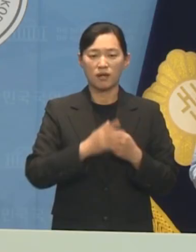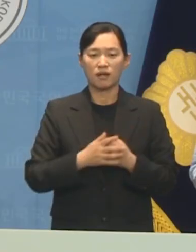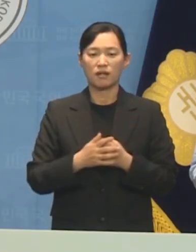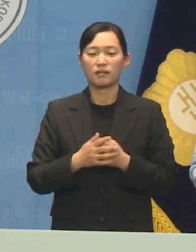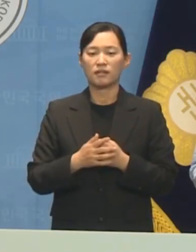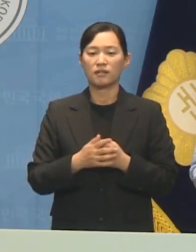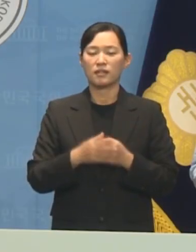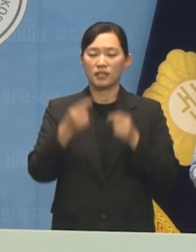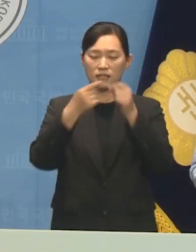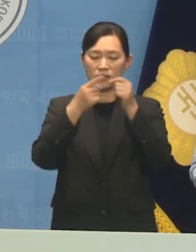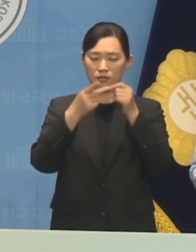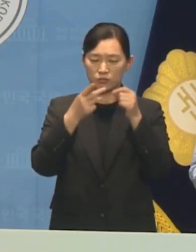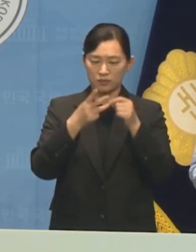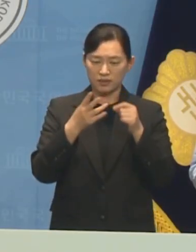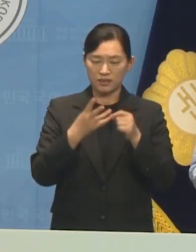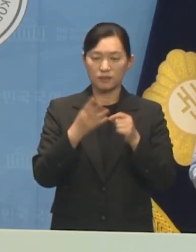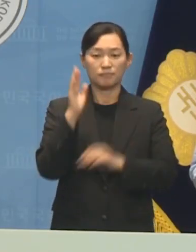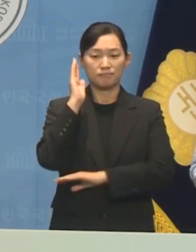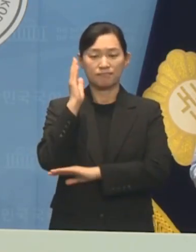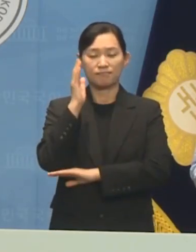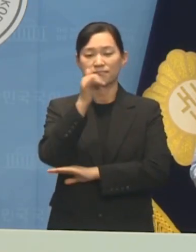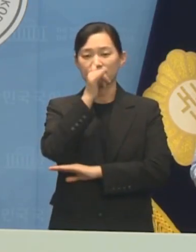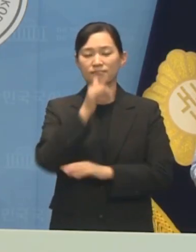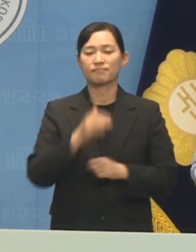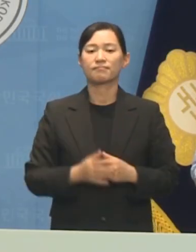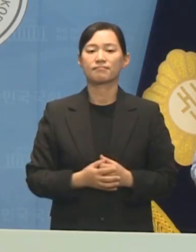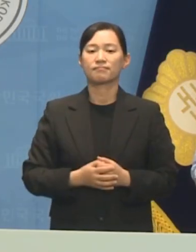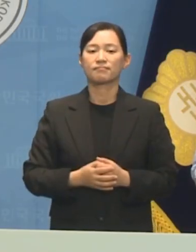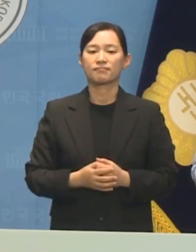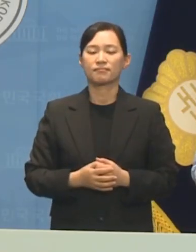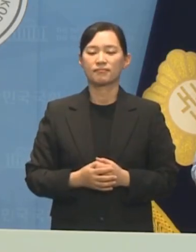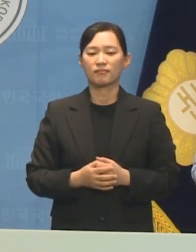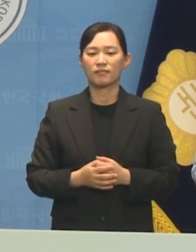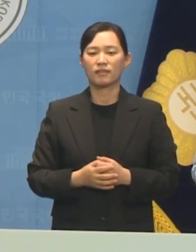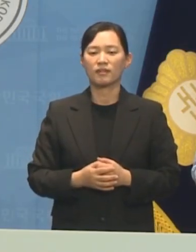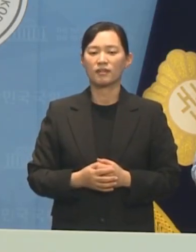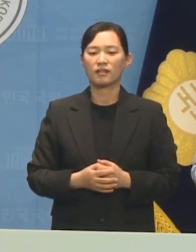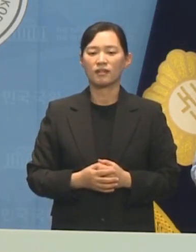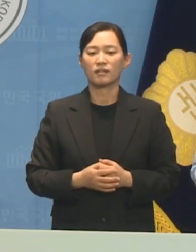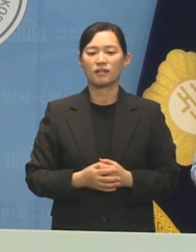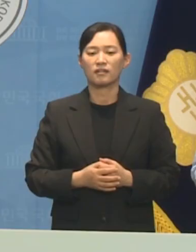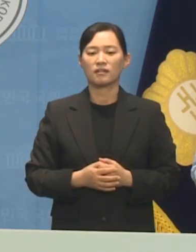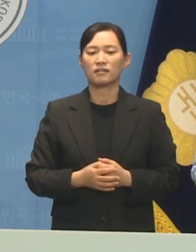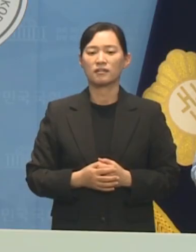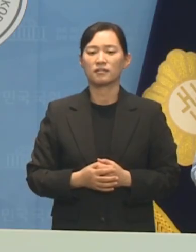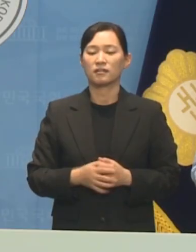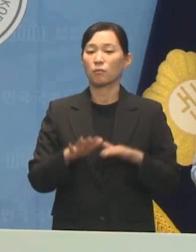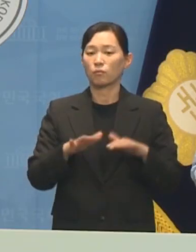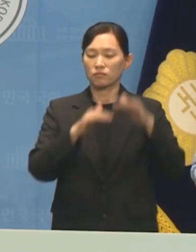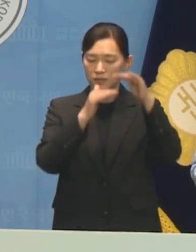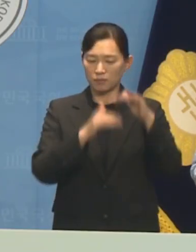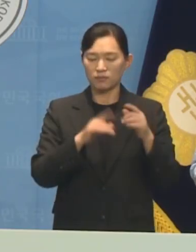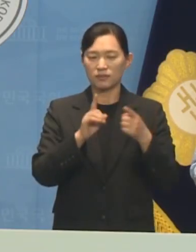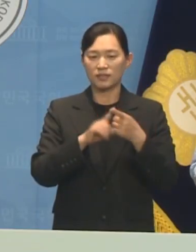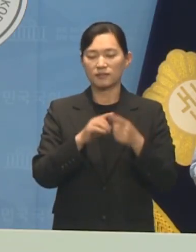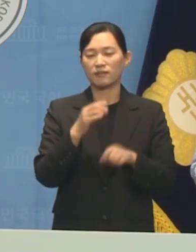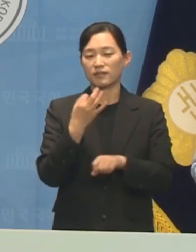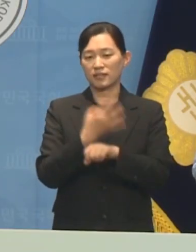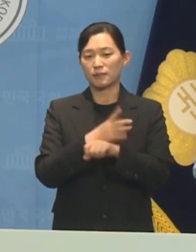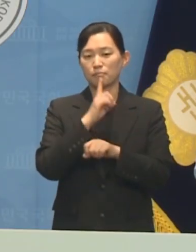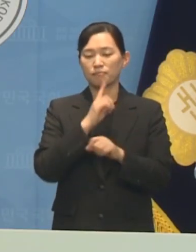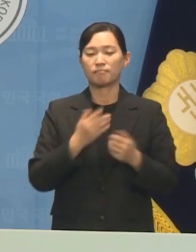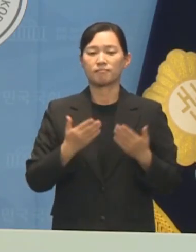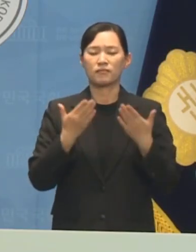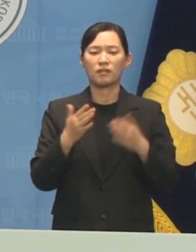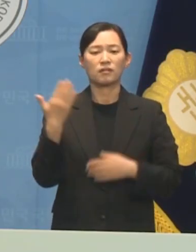낭독 순으로 진행하도록 하겠습니다. 예, 기자회견 취지에 대해서 간략하게 말씀드리겠습니다.